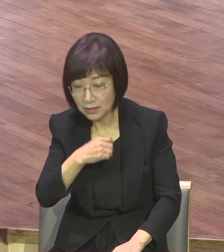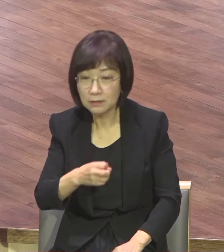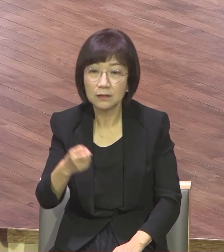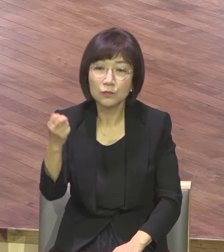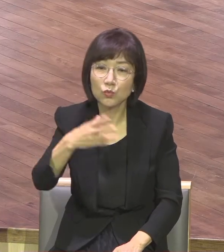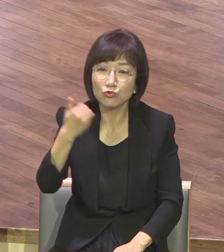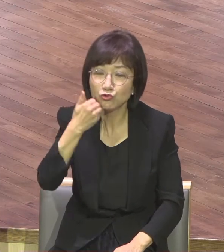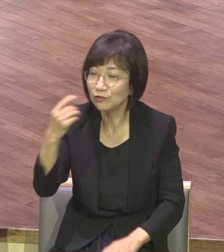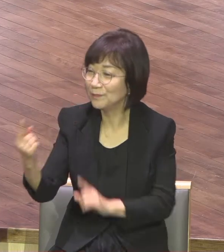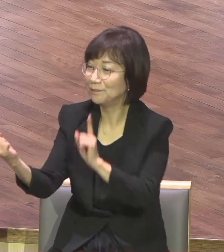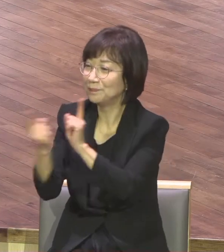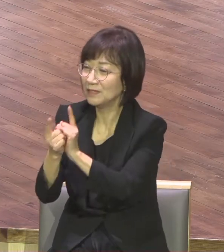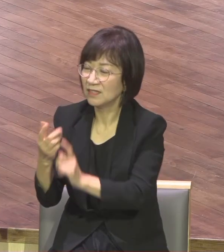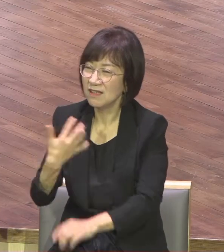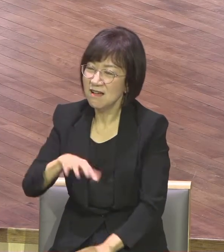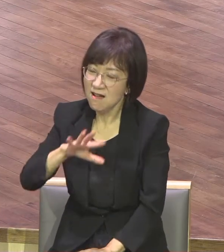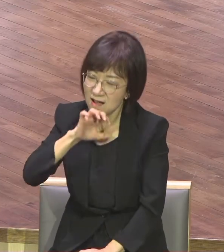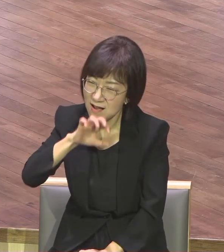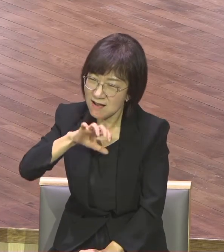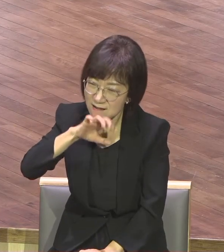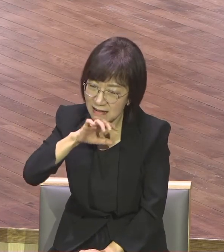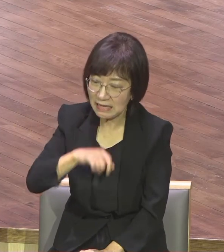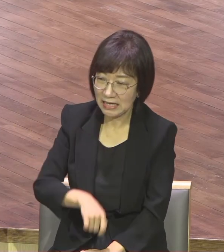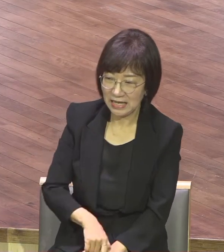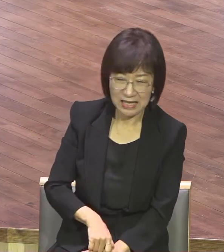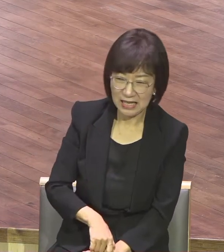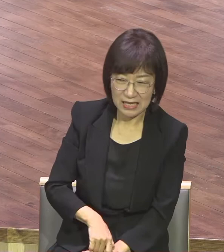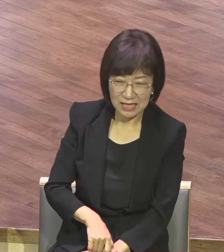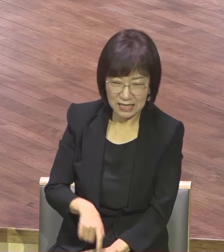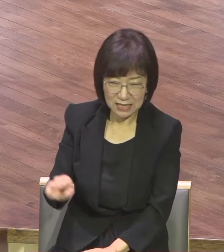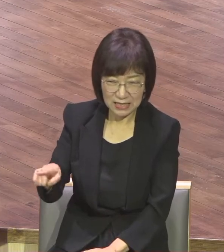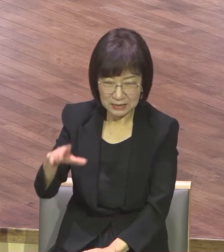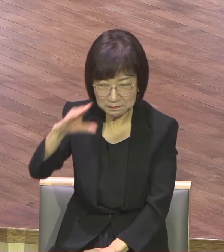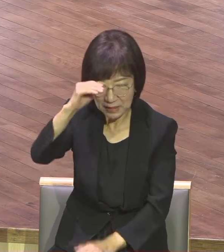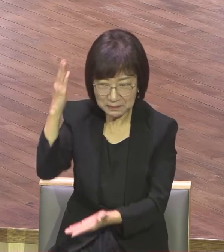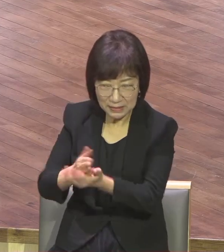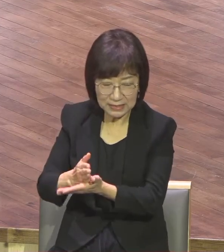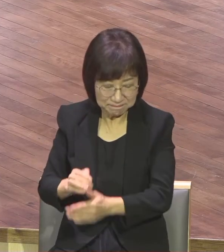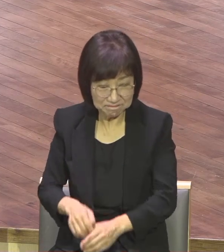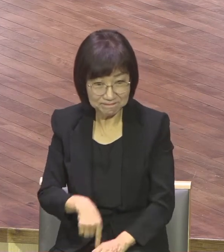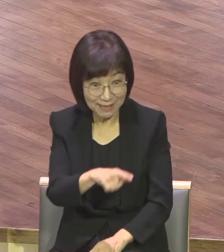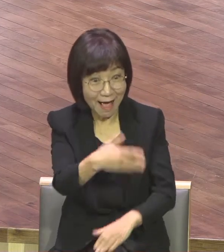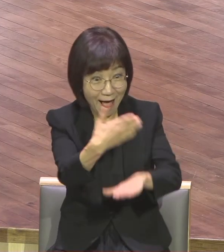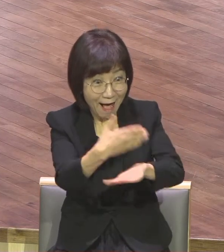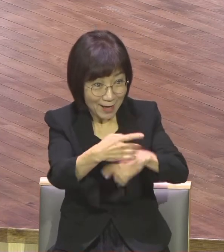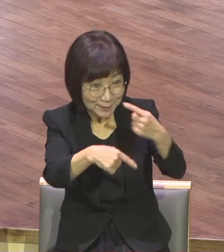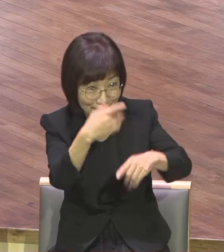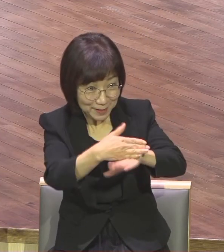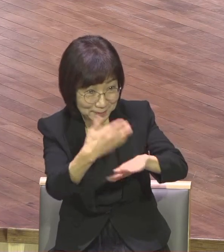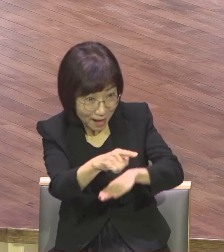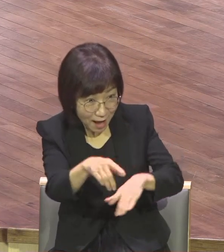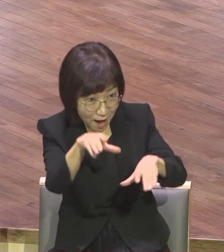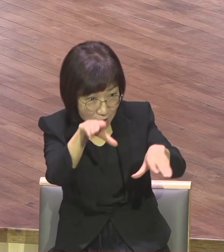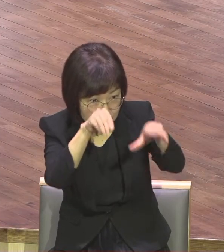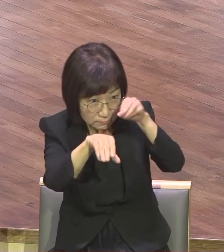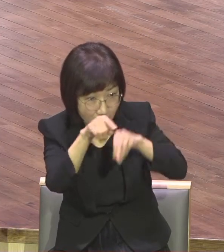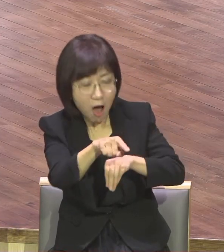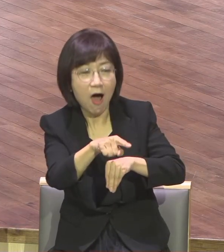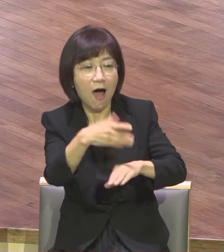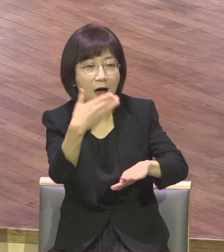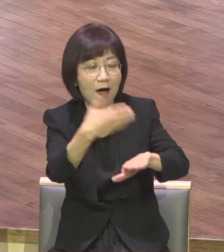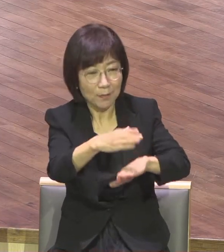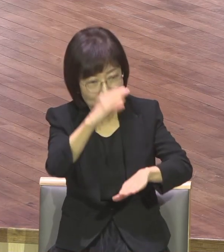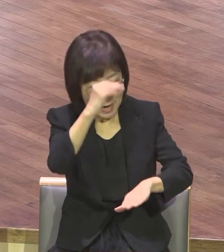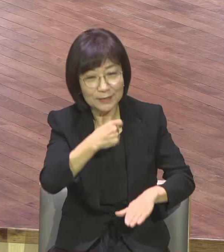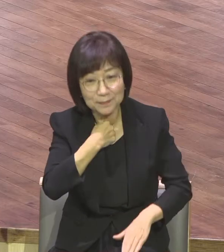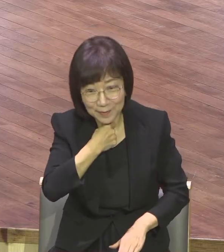맨날 불평하고 엄마하고 마귀신 물어보는 사람, 저 사람 가까이 하면 안 되겠네. 저 사람 갖다 내 영혼이 더러워지겠네. 맞습니까? 그래 돼야 돼요.